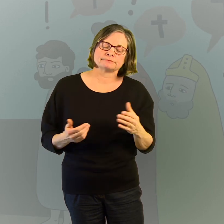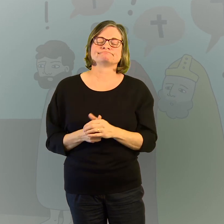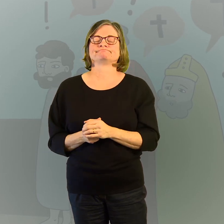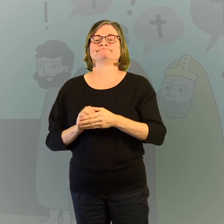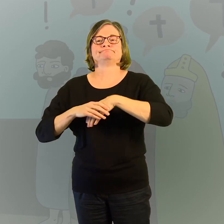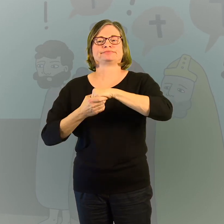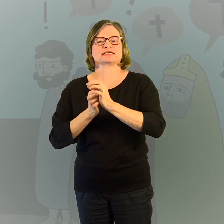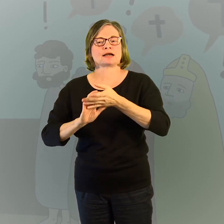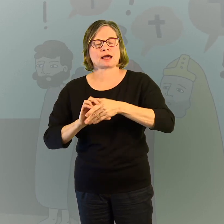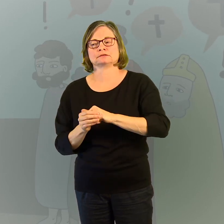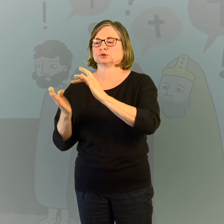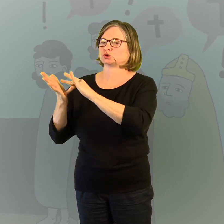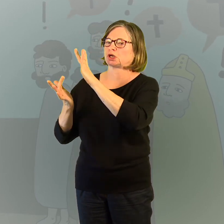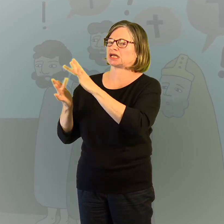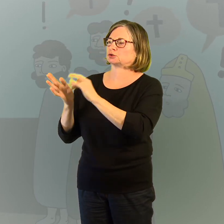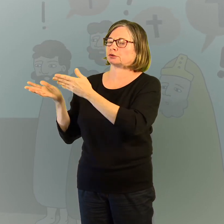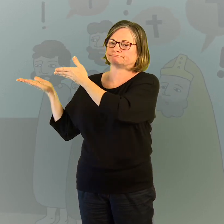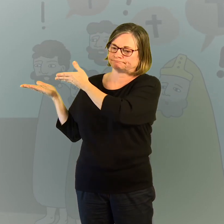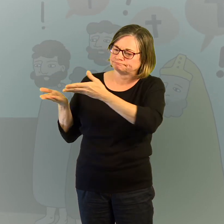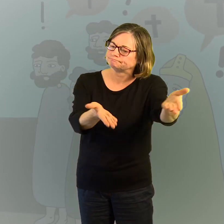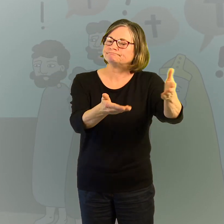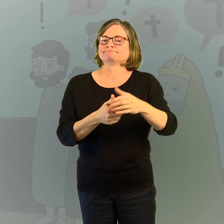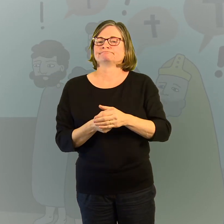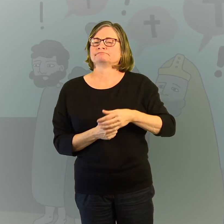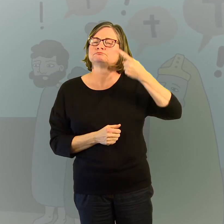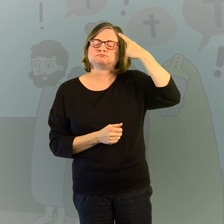Alors, il leur livre Jésus pour qu'on le